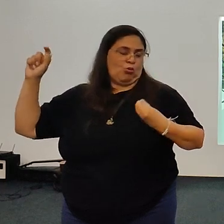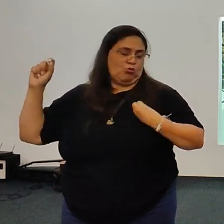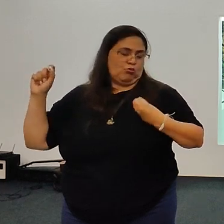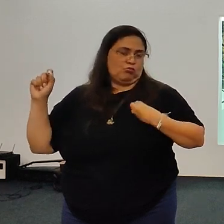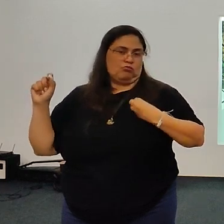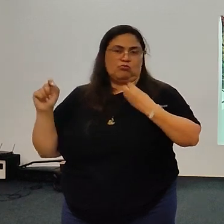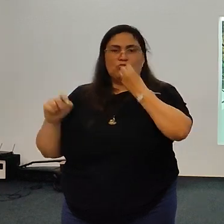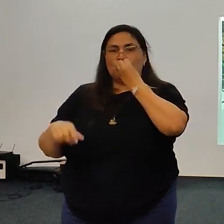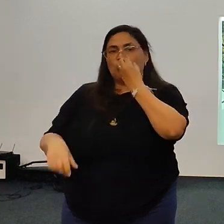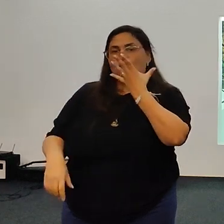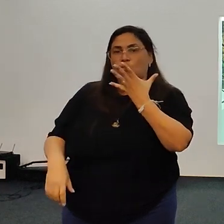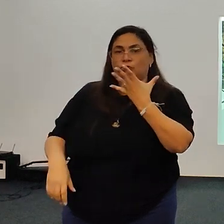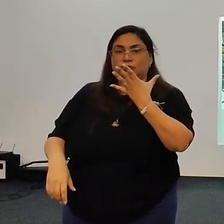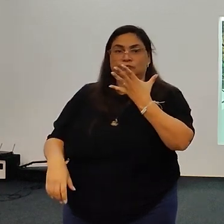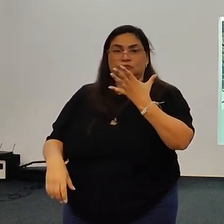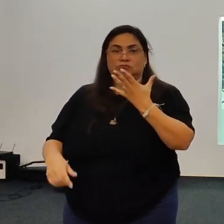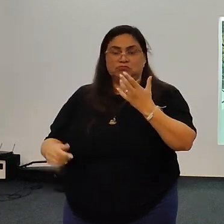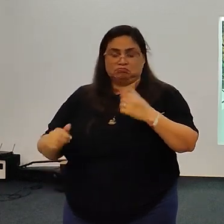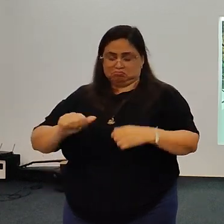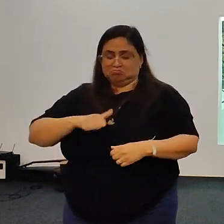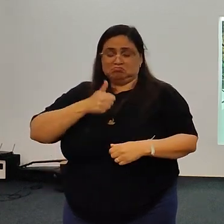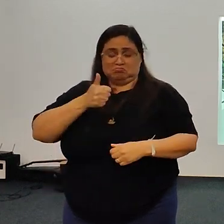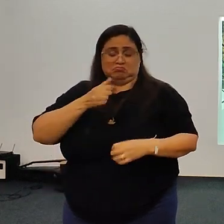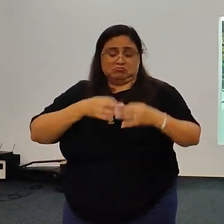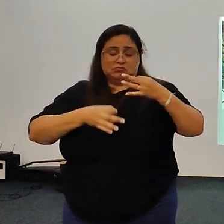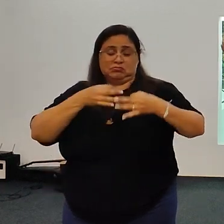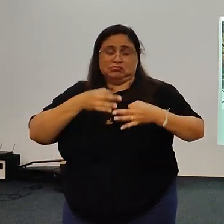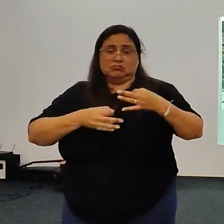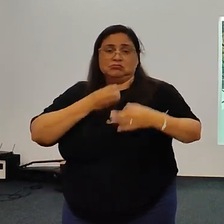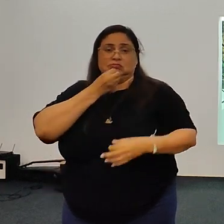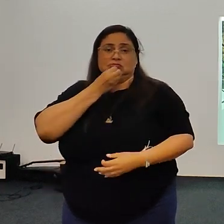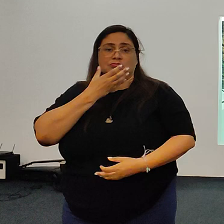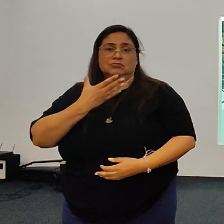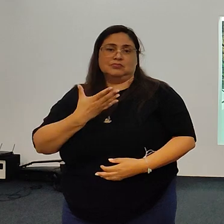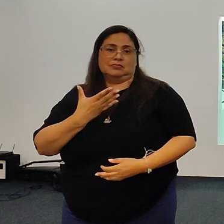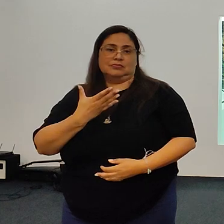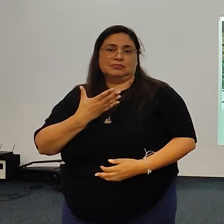sou autossuficiente, que a minha justiça é a que vale.